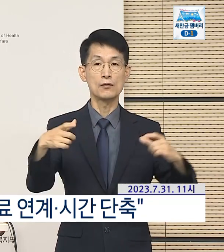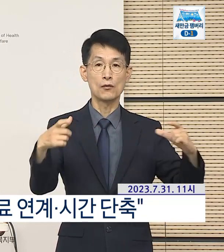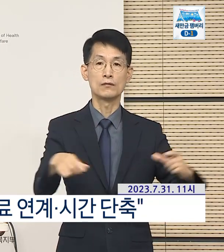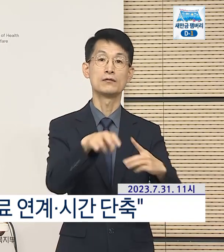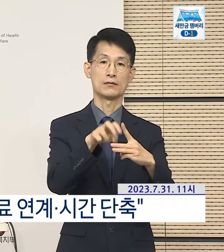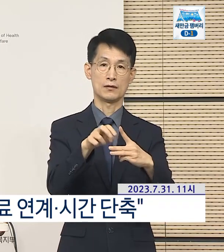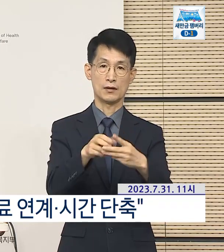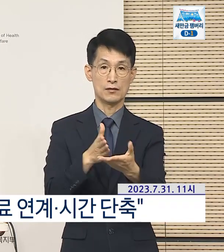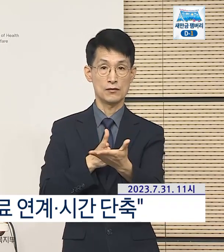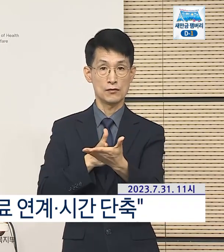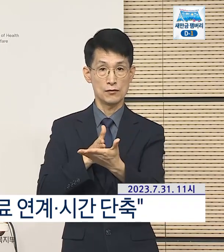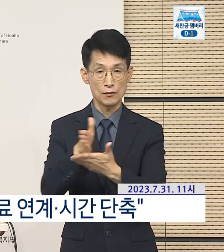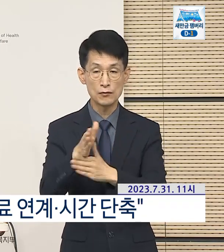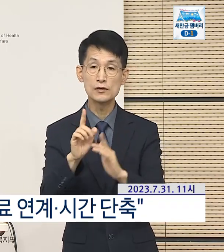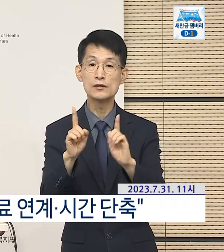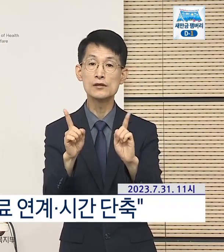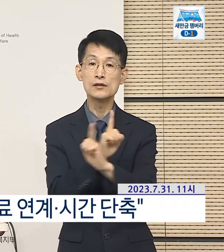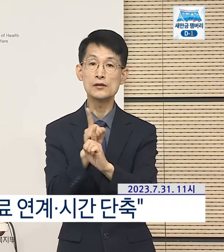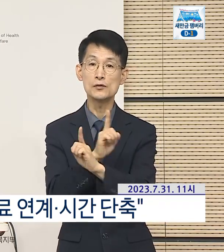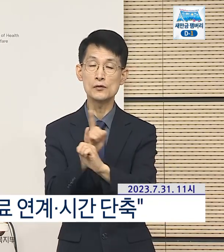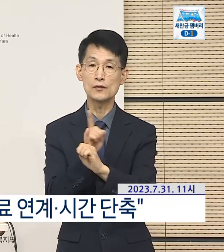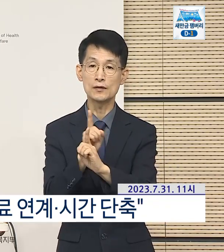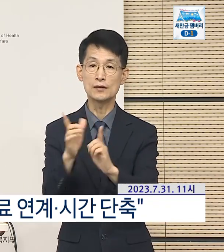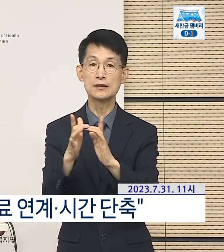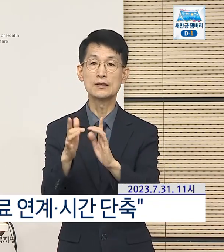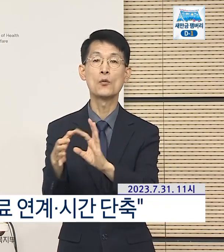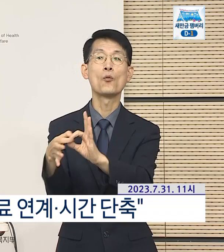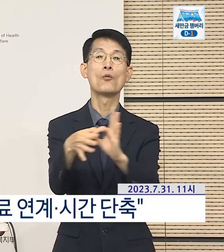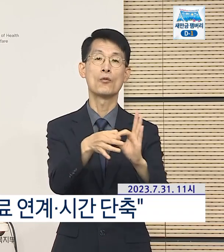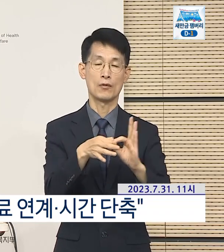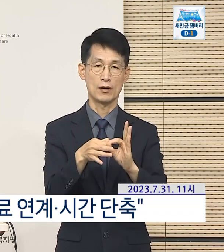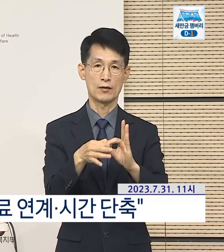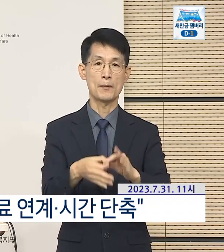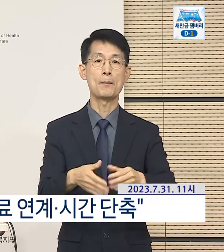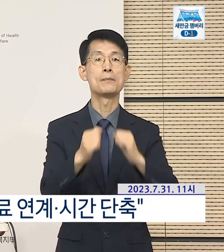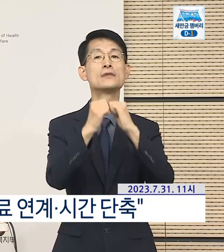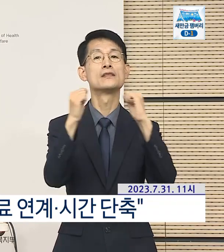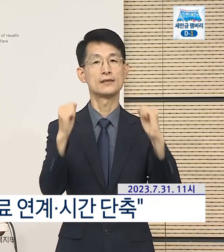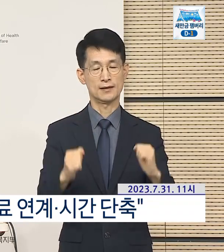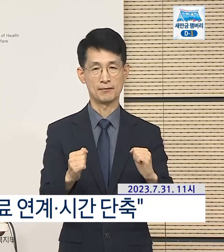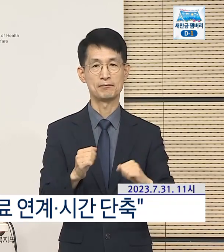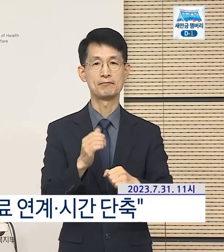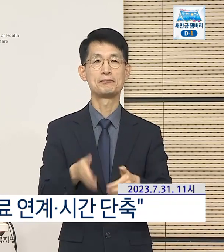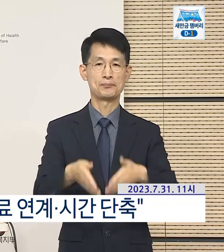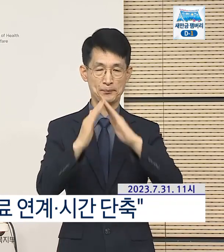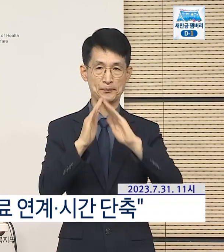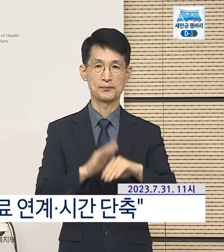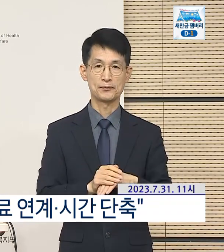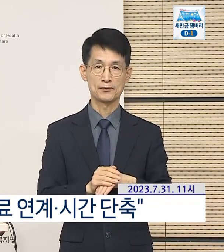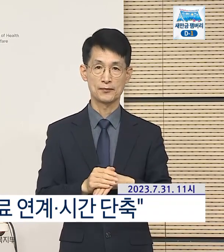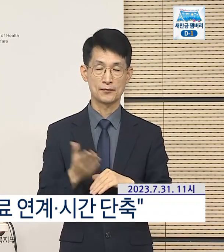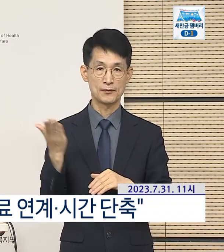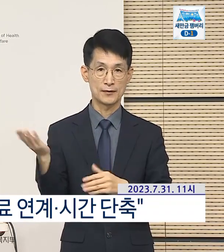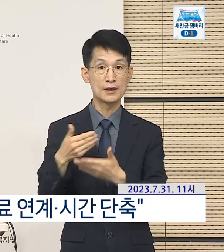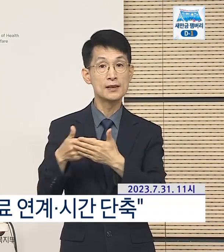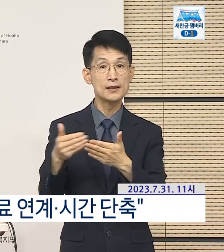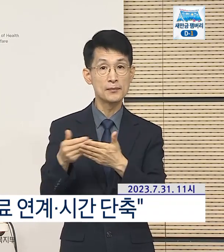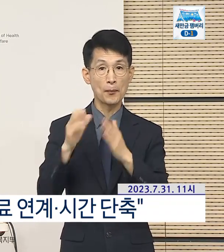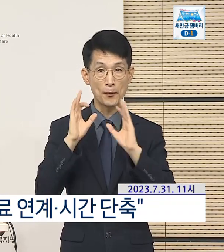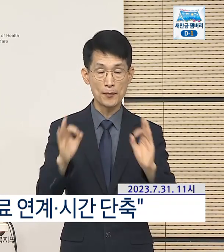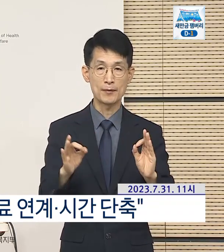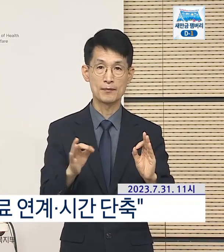전문 치료 네트워크를 구축하겠습니다 인포그래픽의 왼쪽지도 흰색